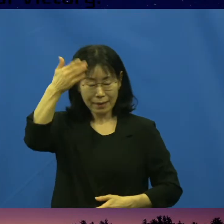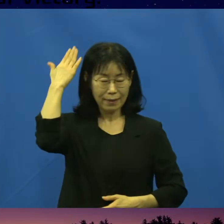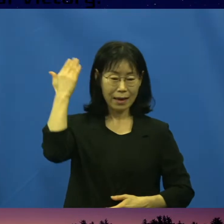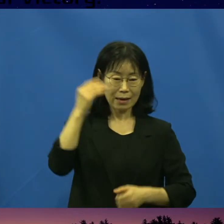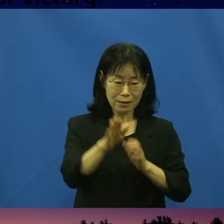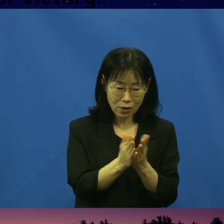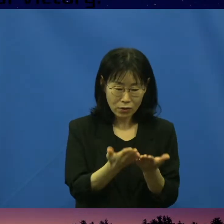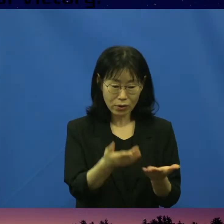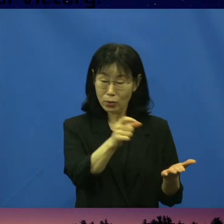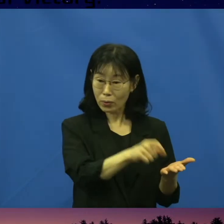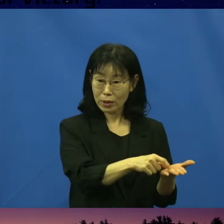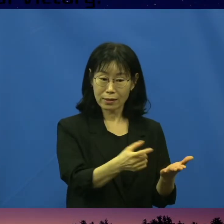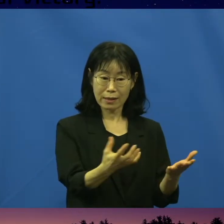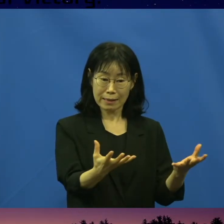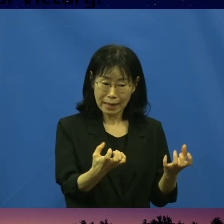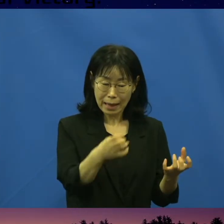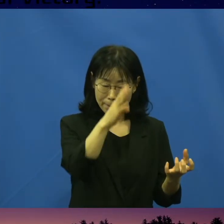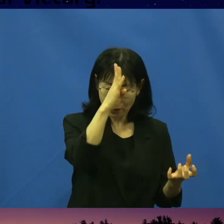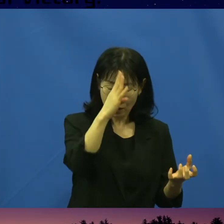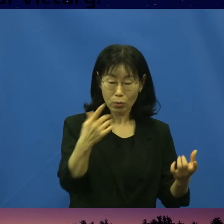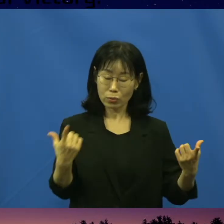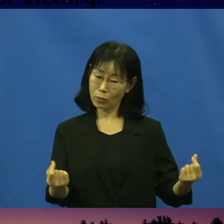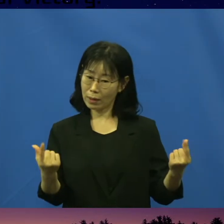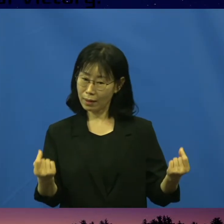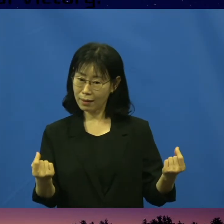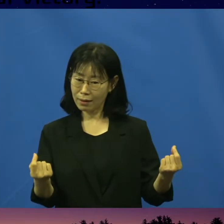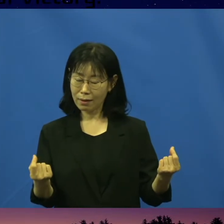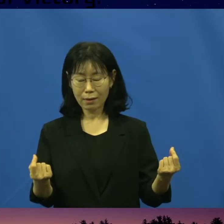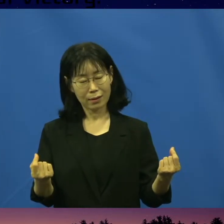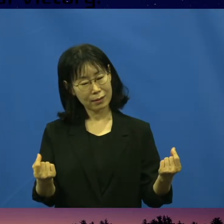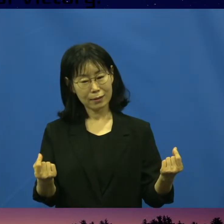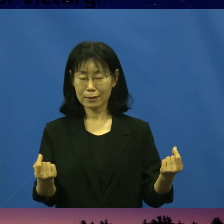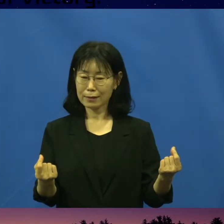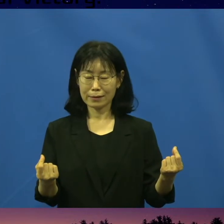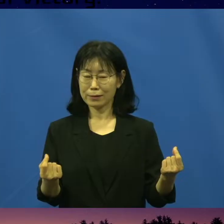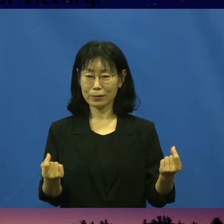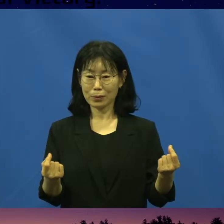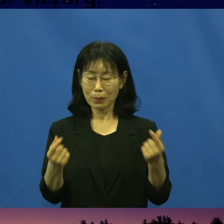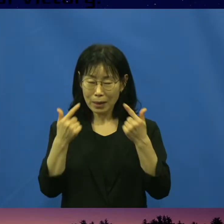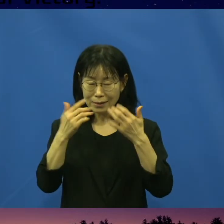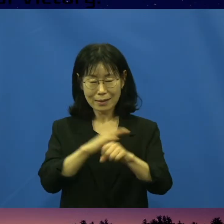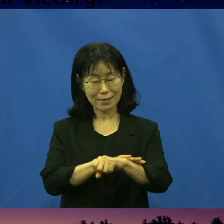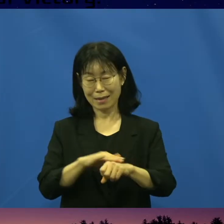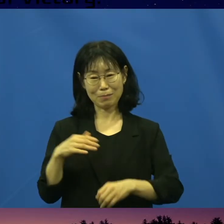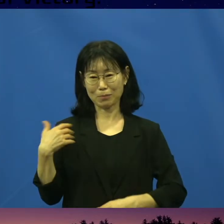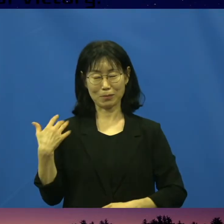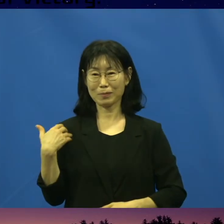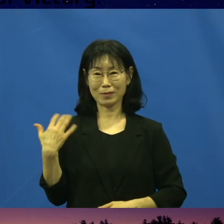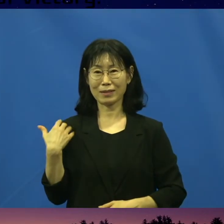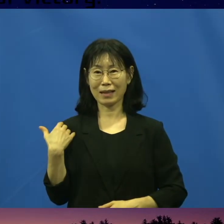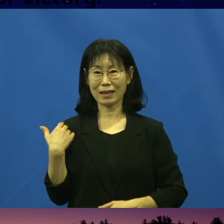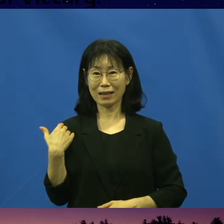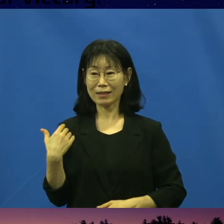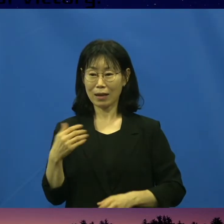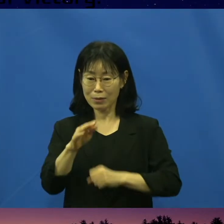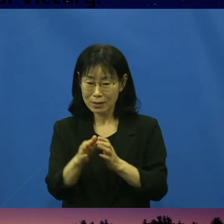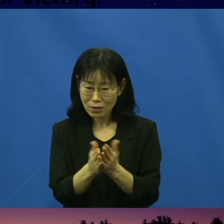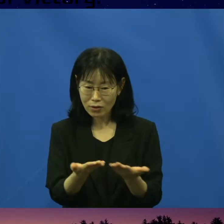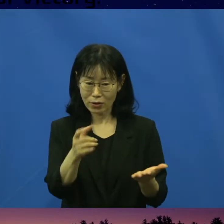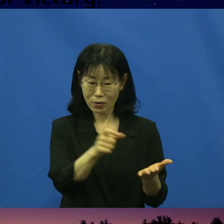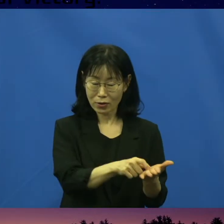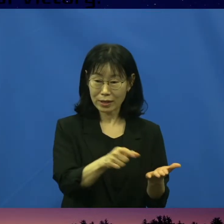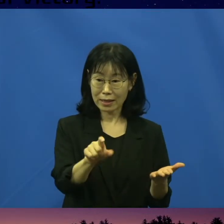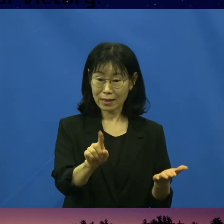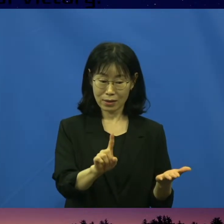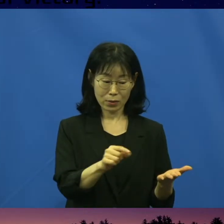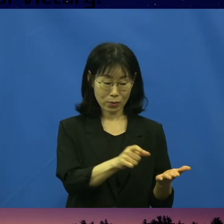피부병의 종류가 굉장히 많거든. 그 중에 하나일 수도 있다. 근데 어찌됐든 이 나병은 성경에서 나오는 것은